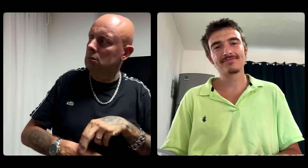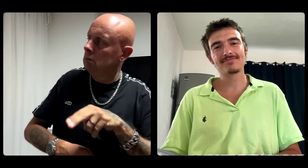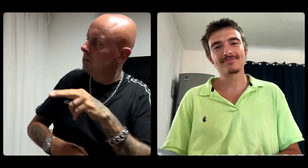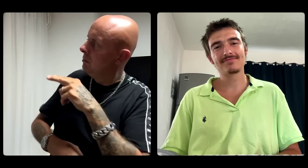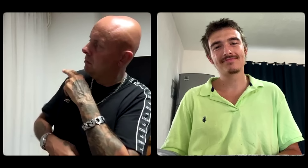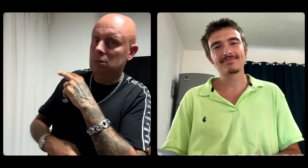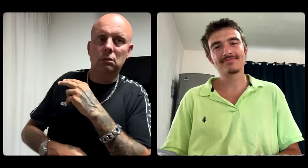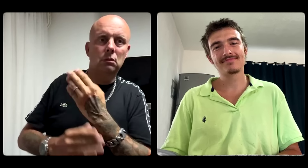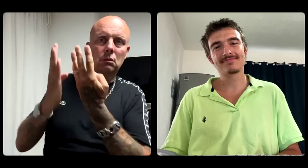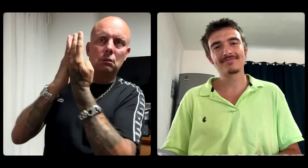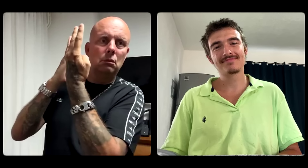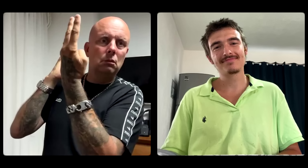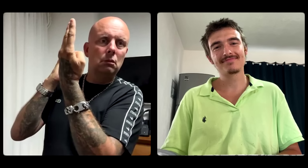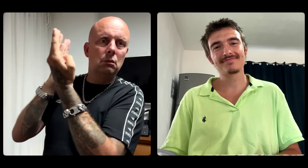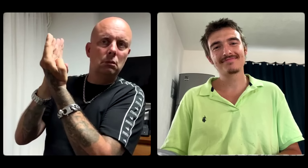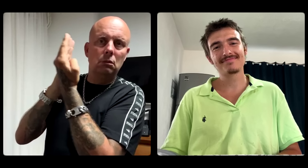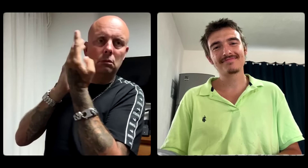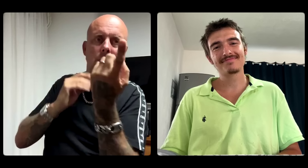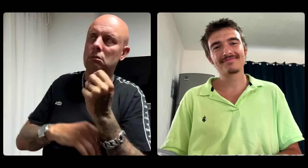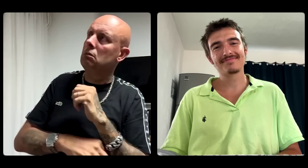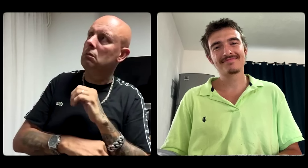Dat je daarbij ineens al flash